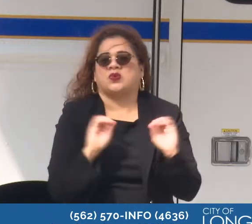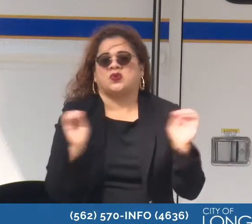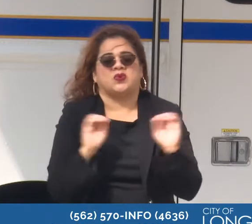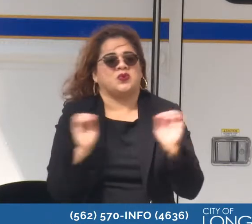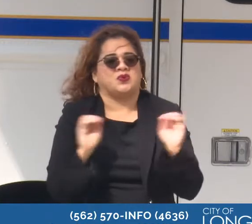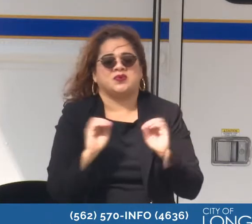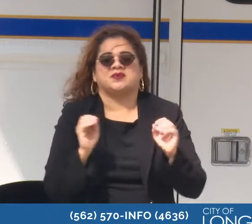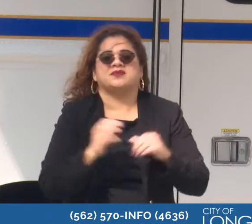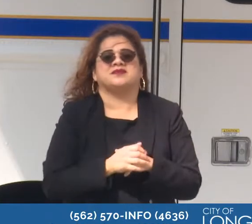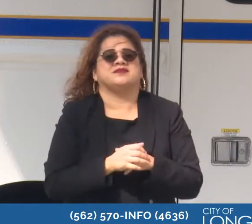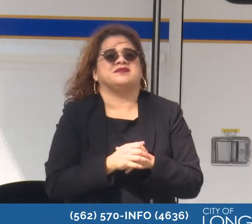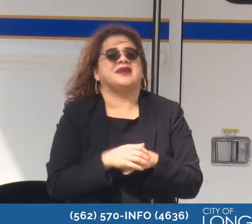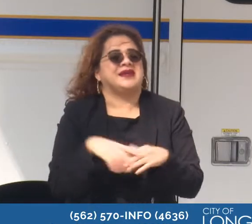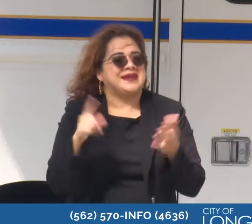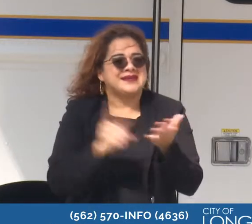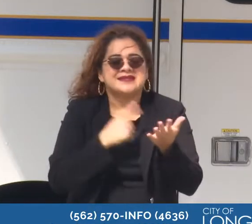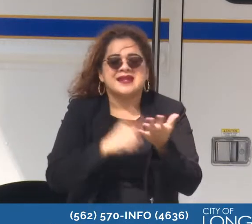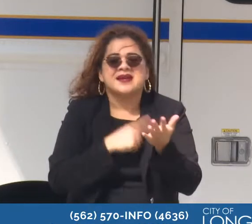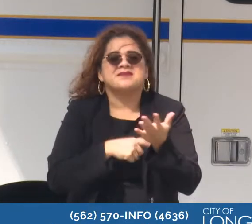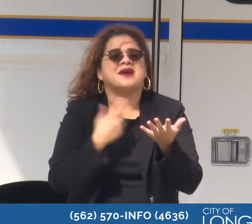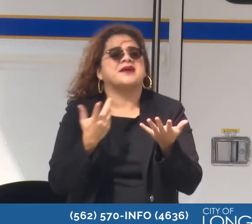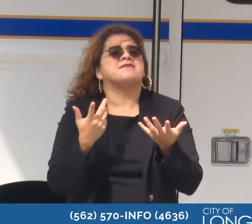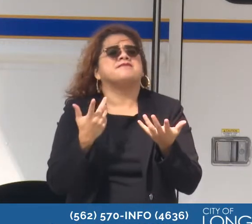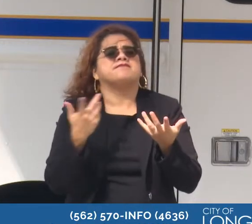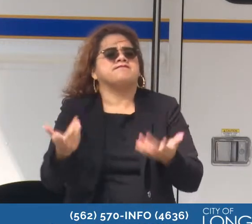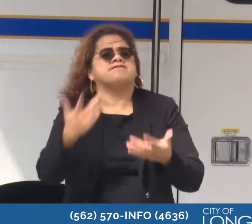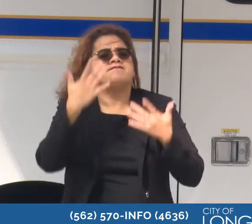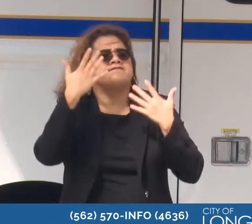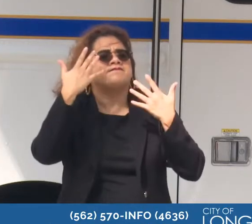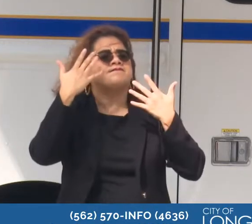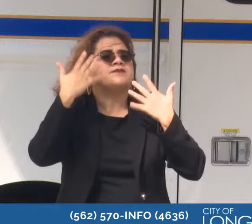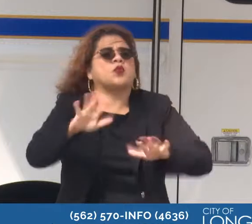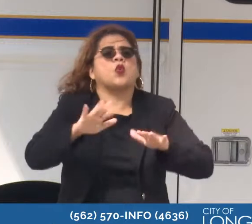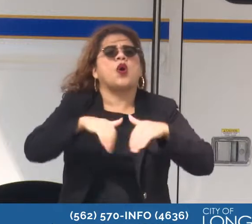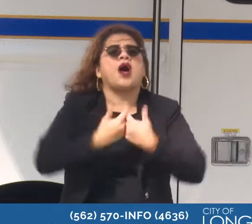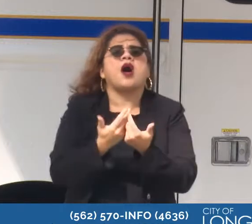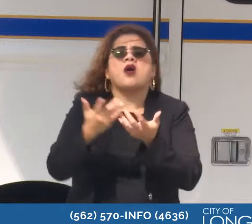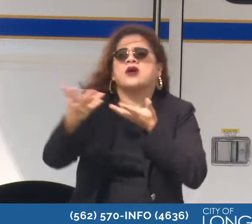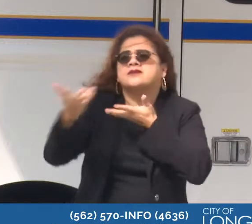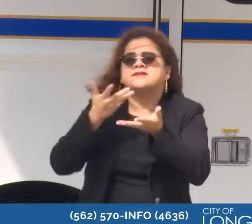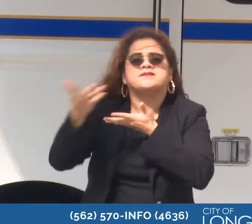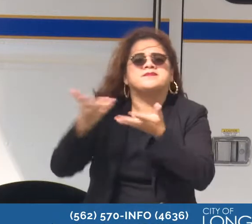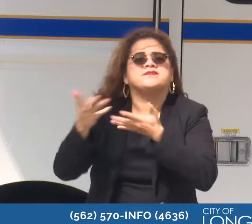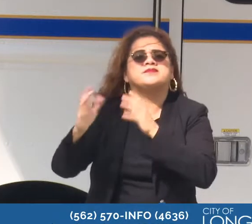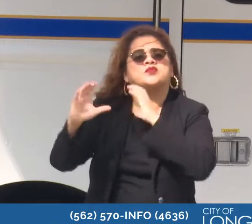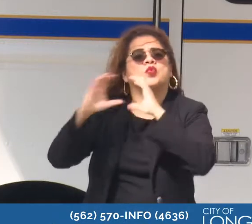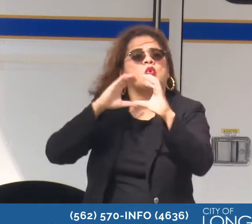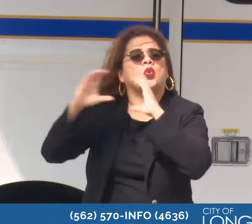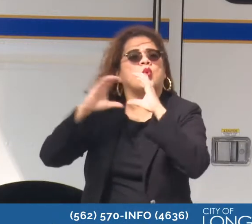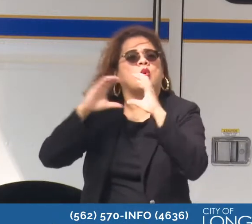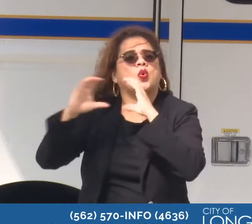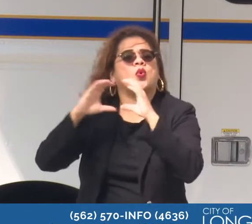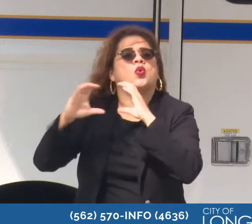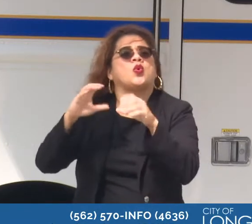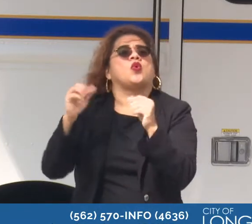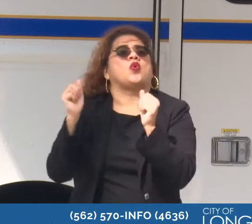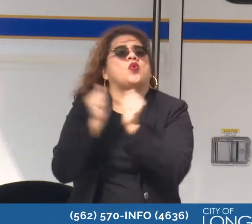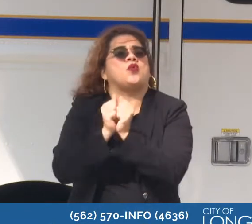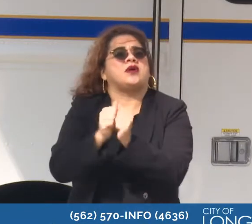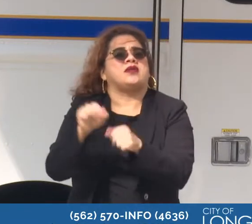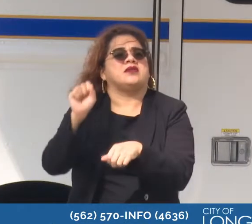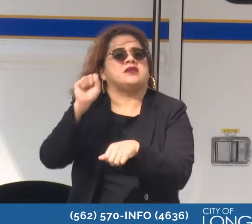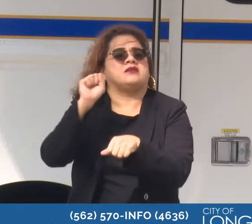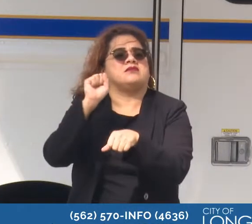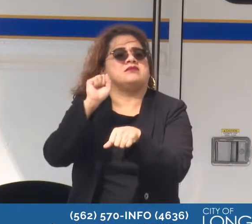unas veces también no saben cómo hablar con sus trabajos o donde trabajan, y tienen miedo de perder su trabajo